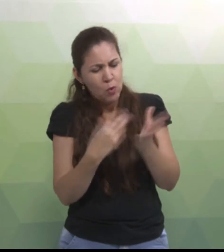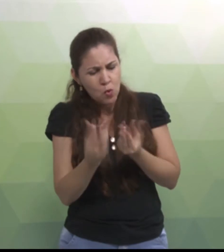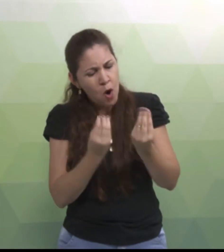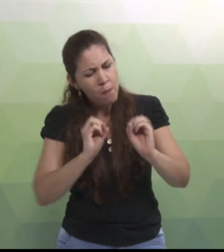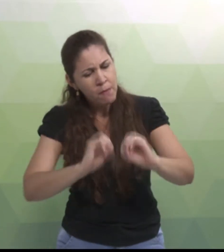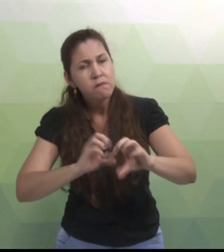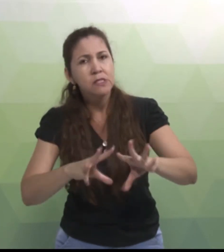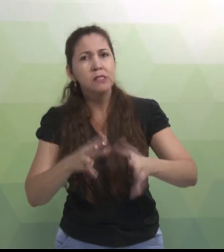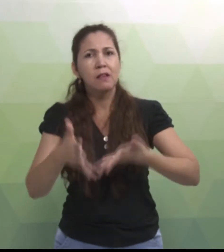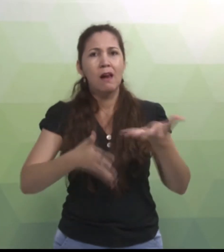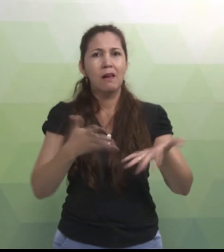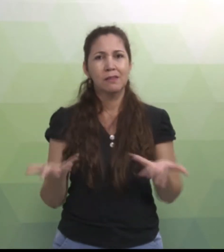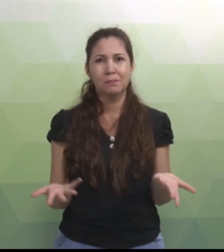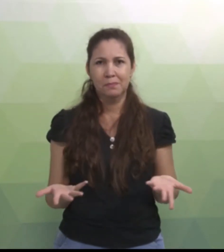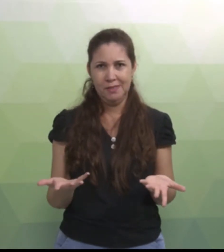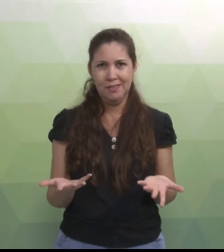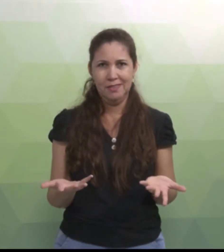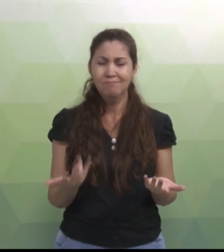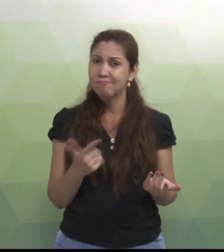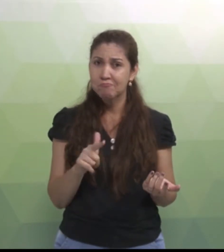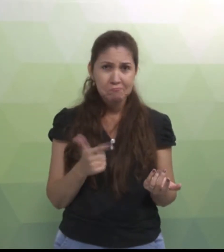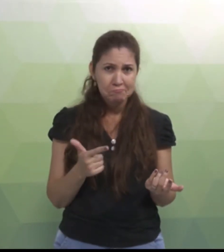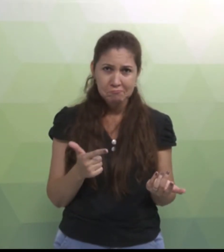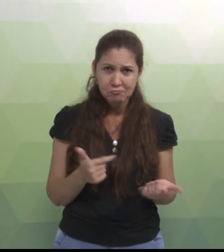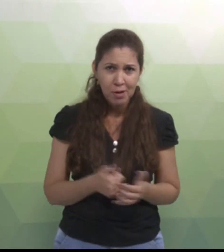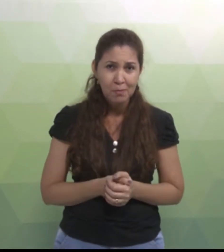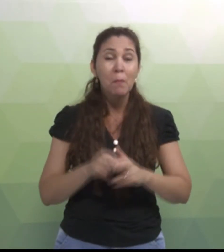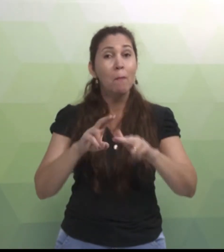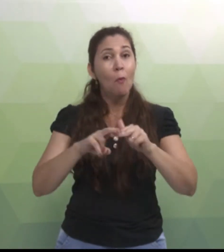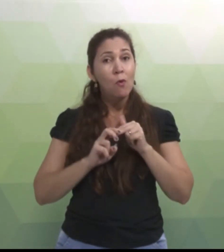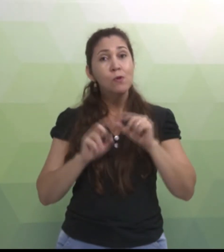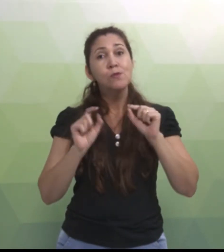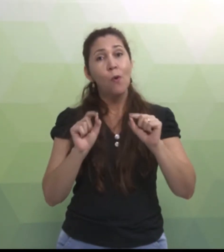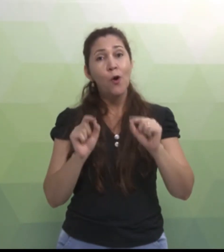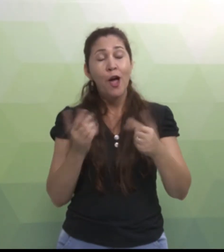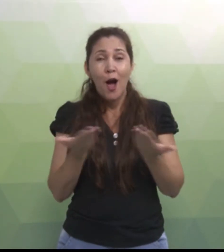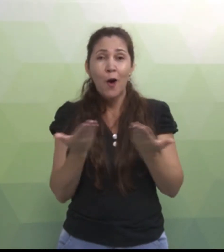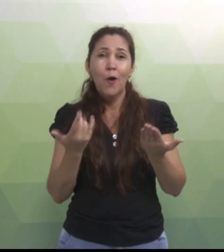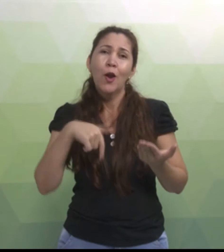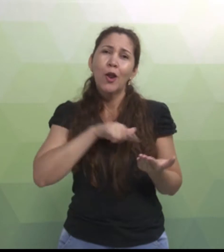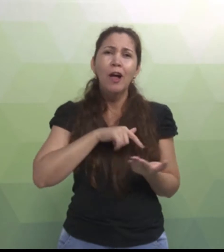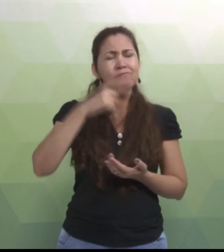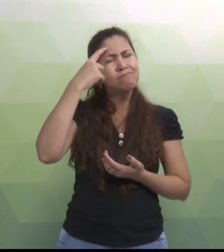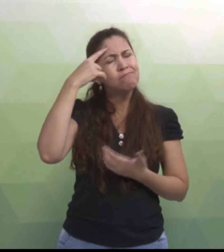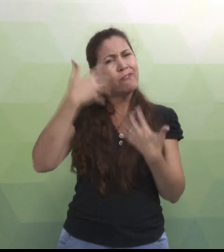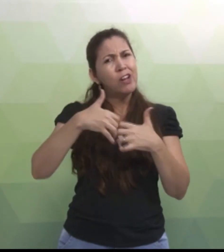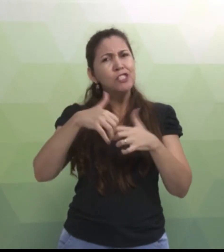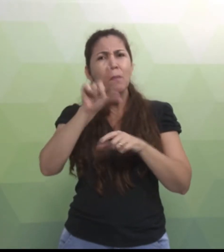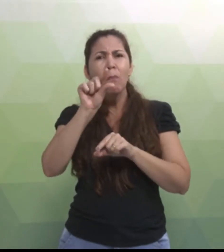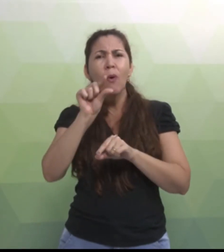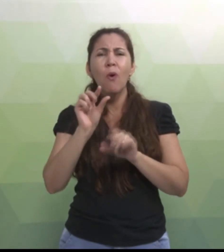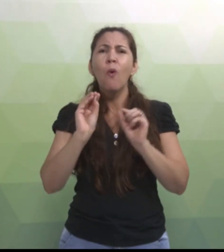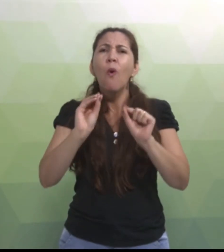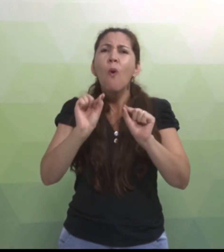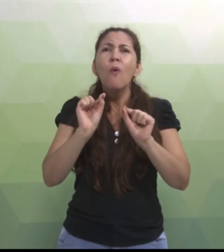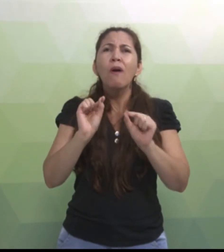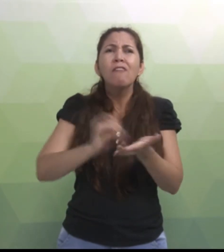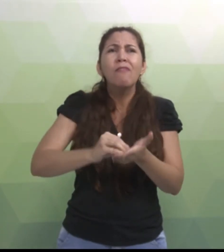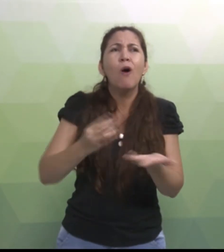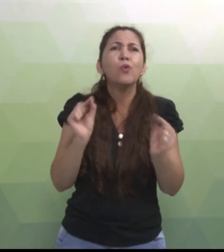não tinha regras para o processo de ensino da Libras. Por isso, agora, nós precisamos refletir um pouco. O que